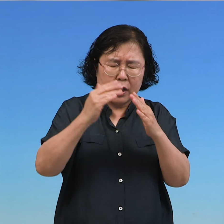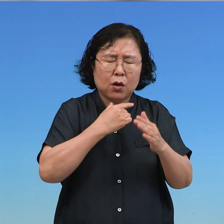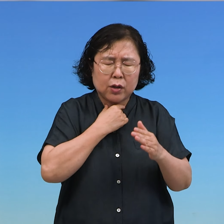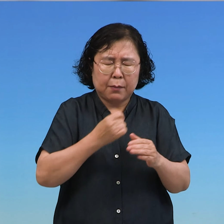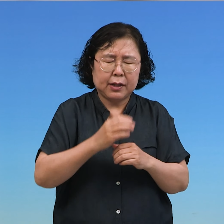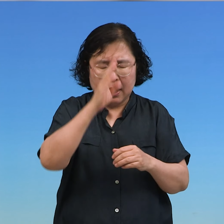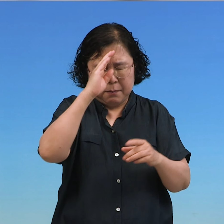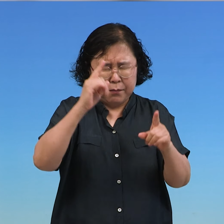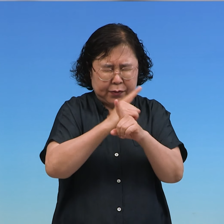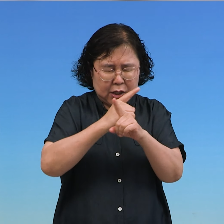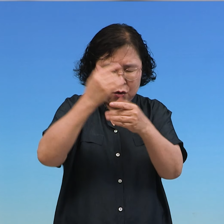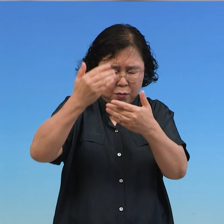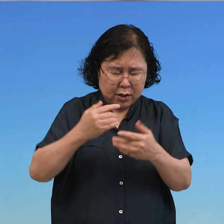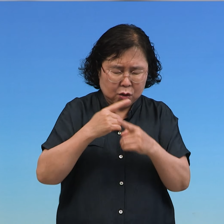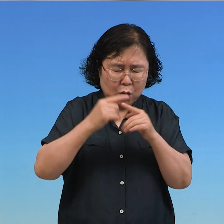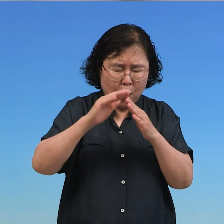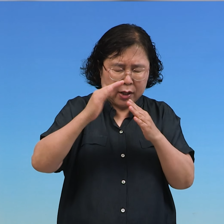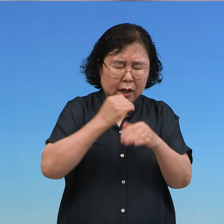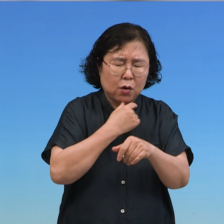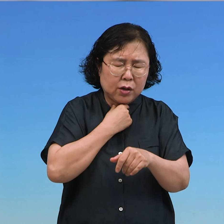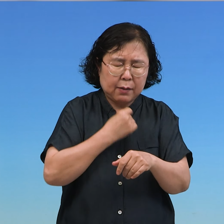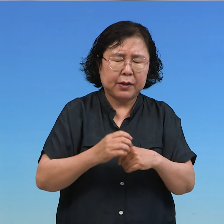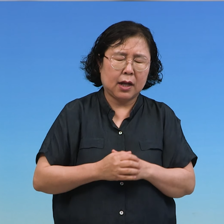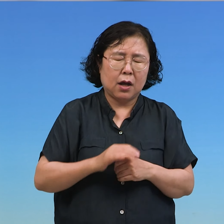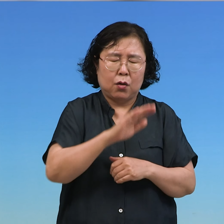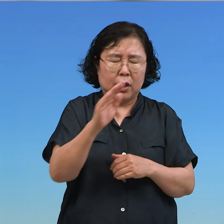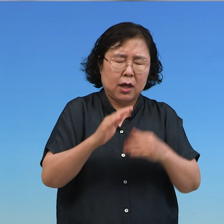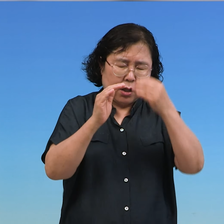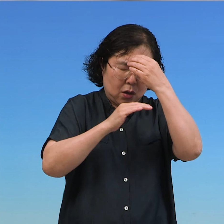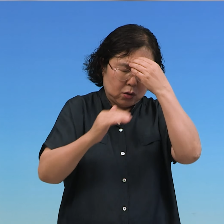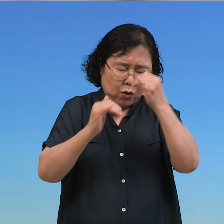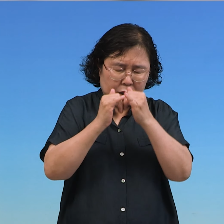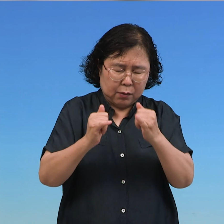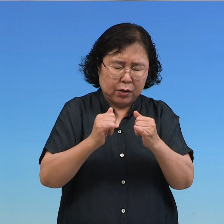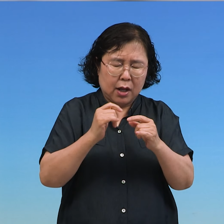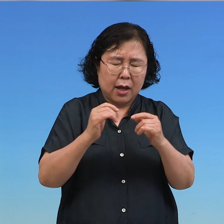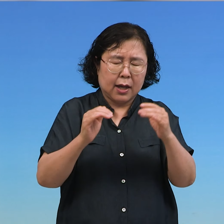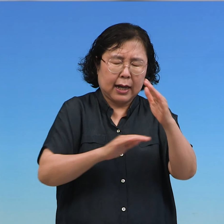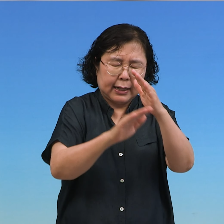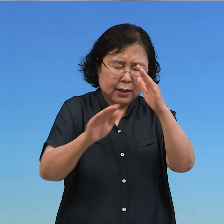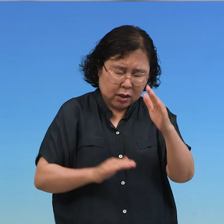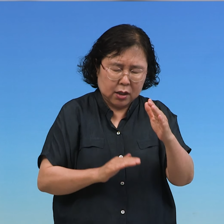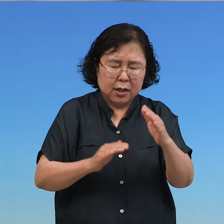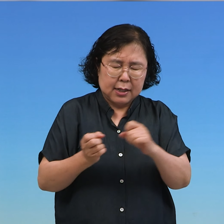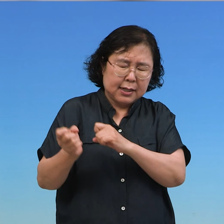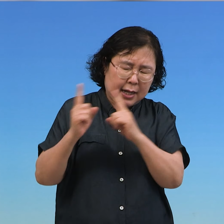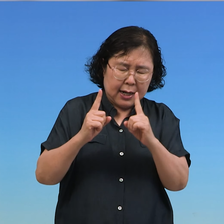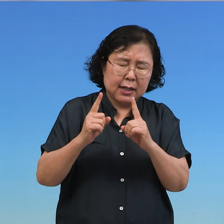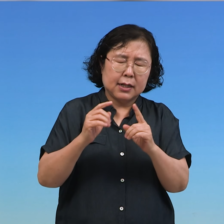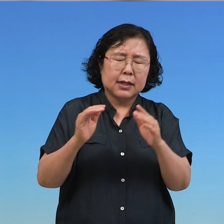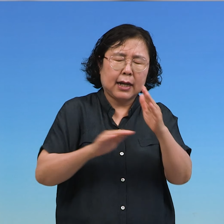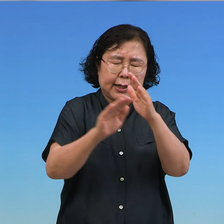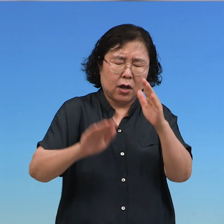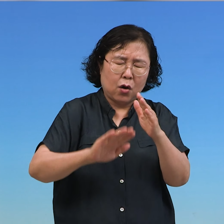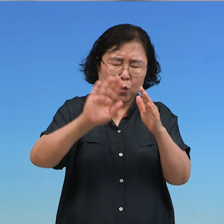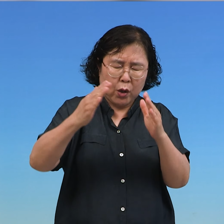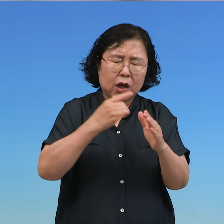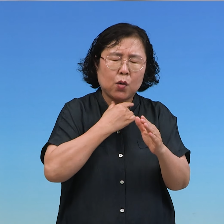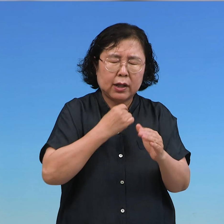원합니다 치유받는 교회 되기를 원합니다 우리 성도님들의 가정은 살리는 가정이 되기 원합니다 우리 어린